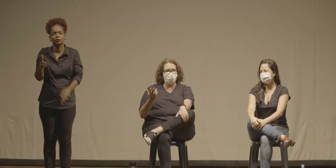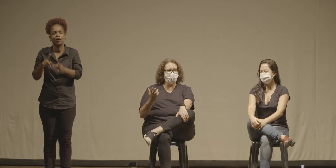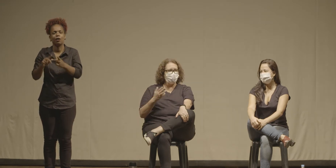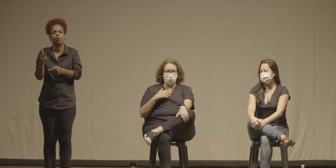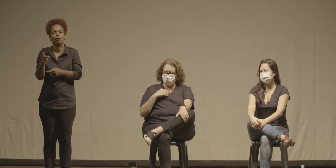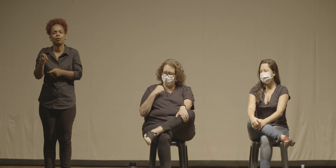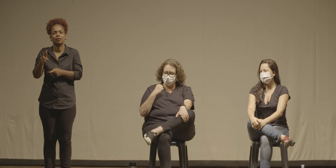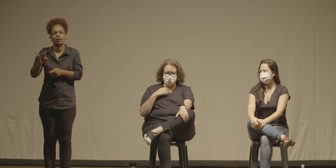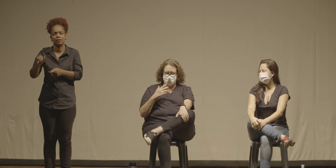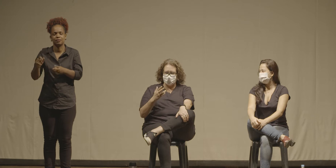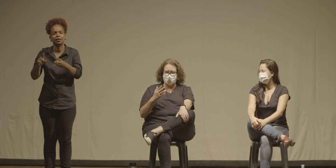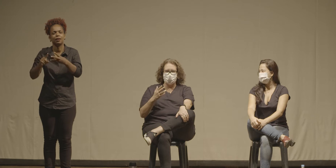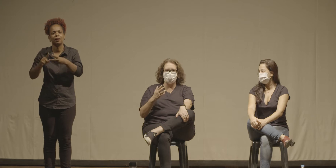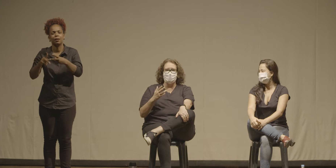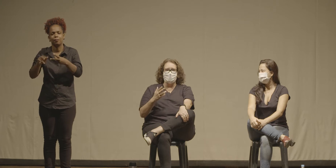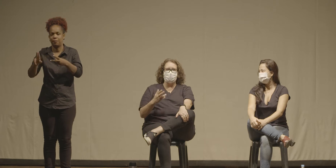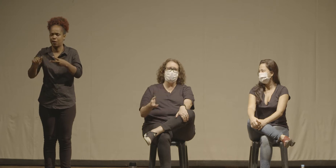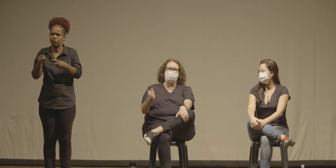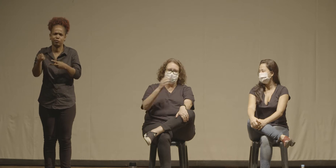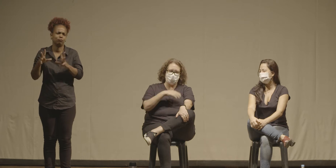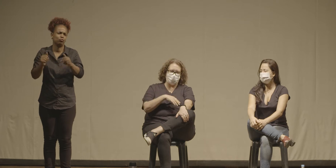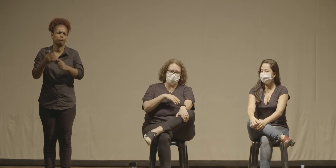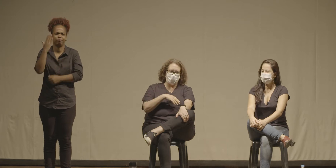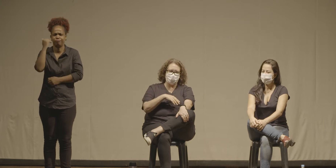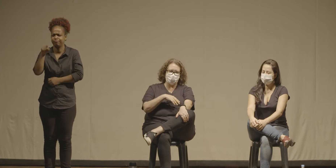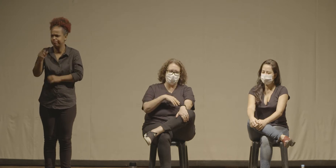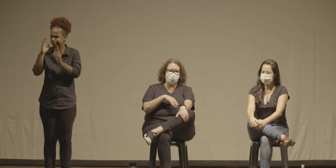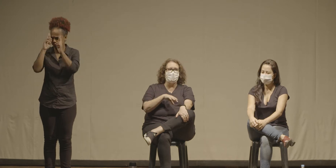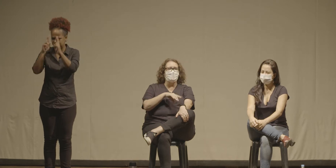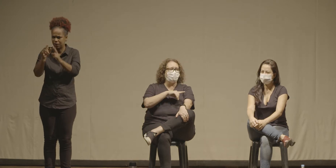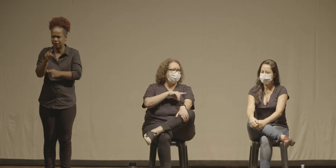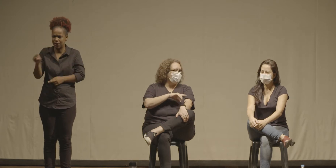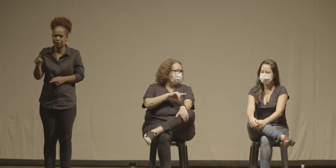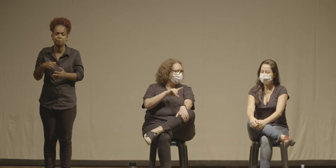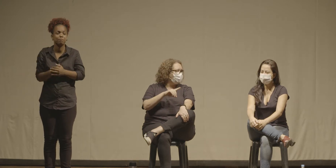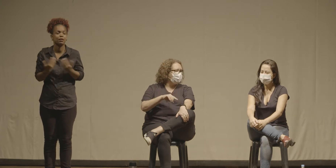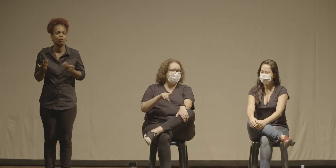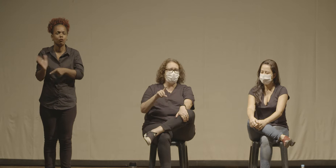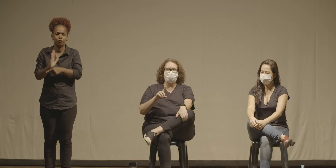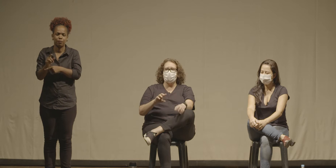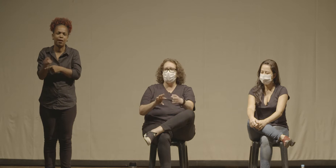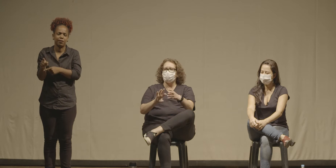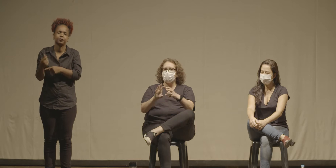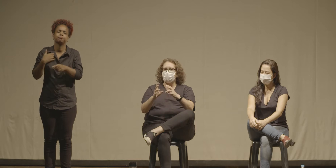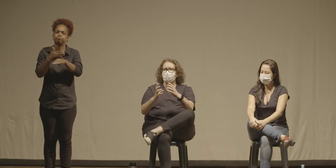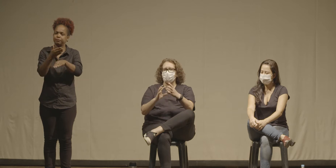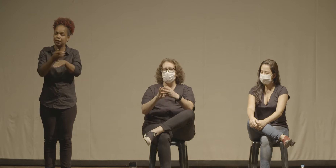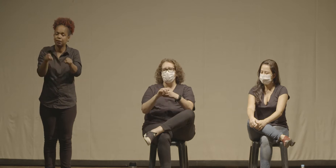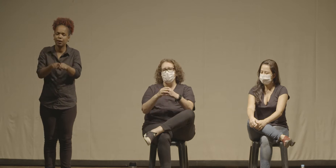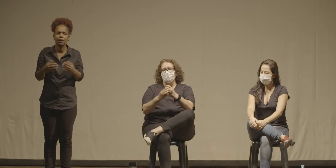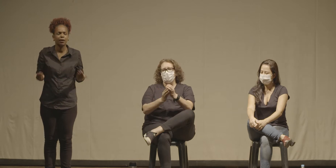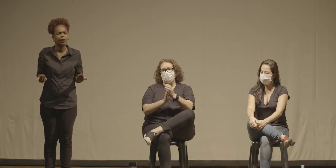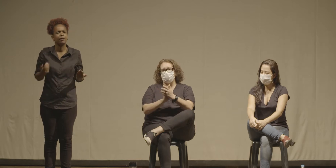muitos anos, elas são muito respeitadas e elas fizeram parte do Mulheres à Cesta. Então, assim, a história ela foi